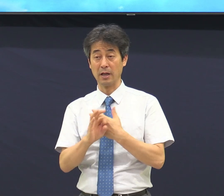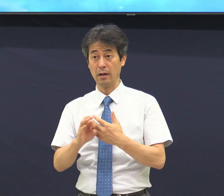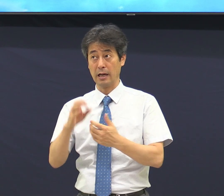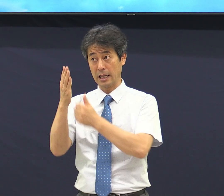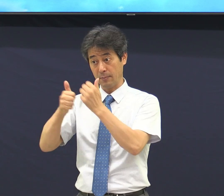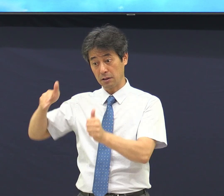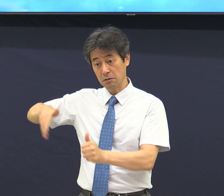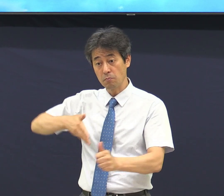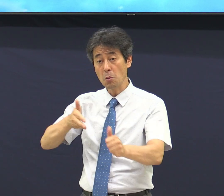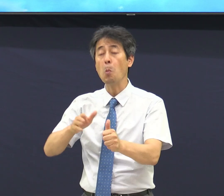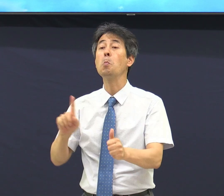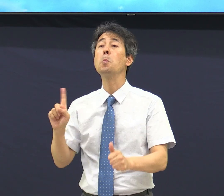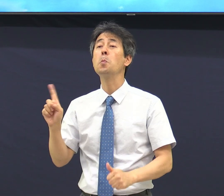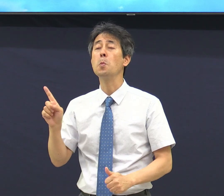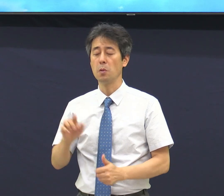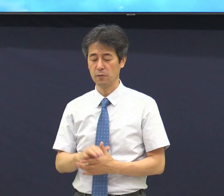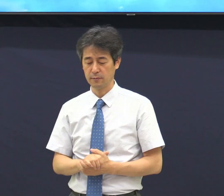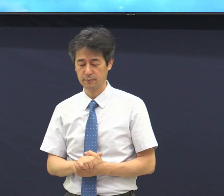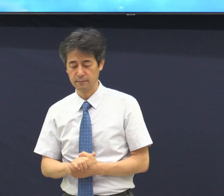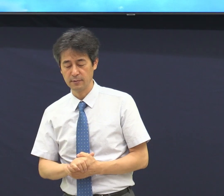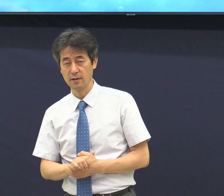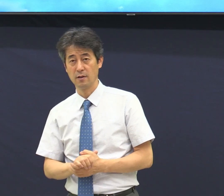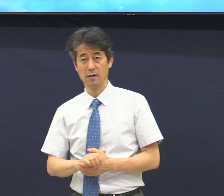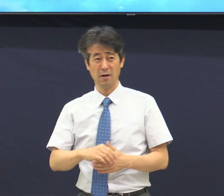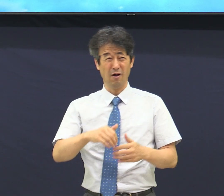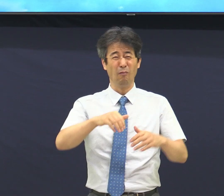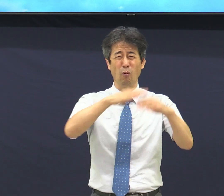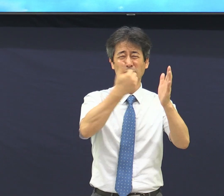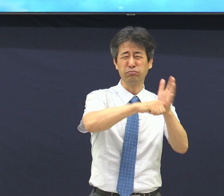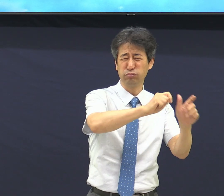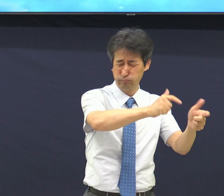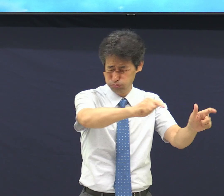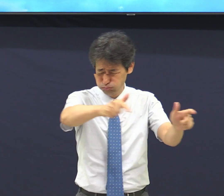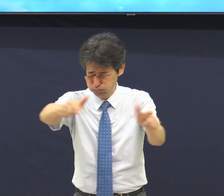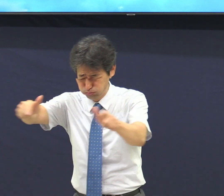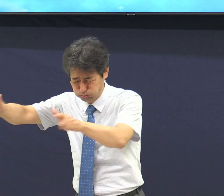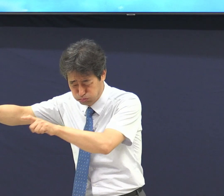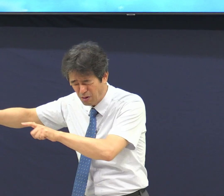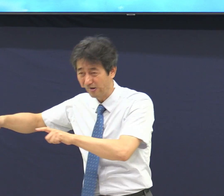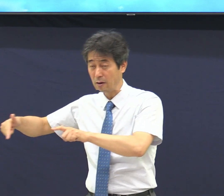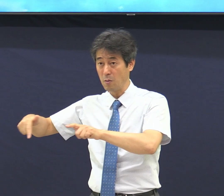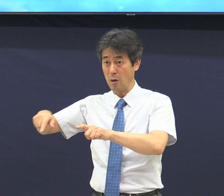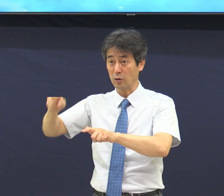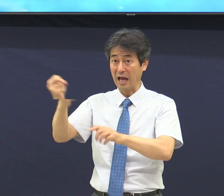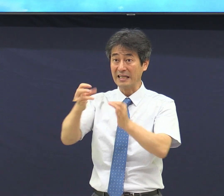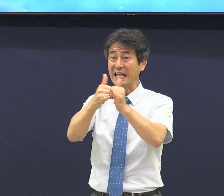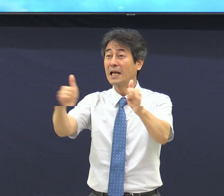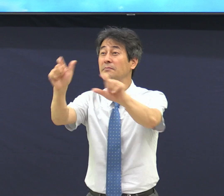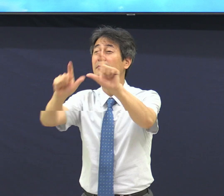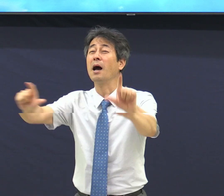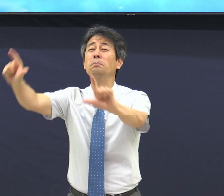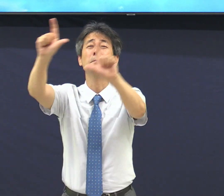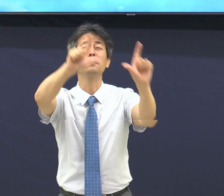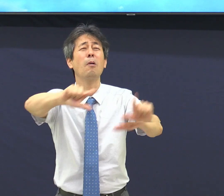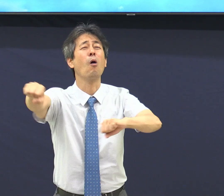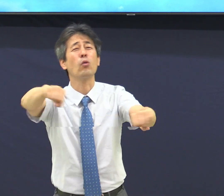이 말을 요약해보면 하나님의 섭리라는 것은 모든 만물 그리고 우리